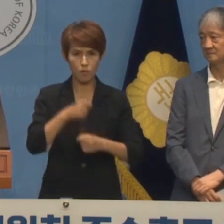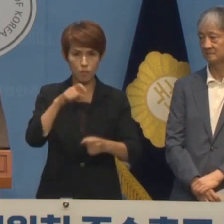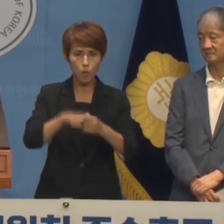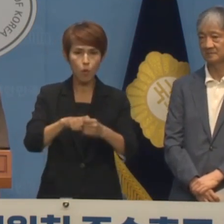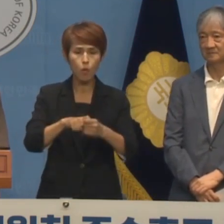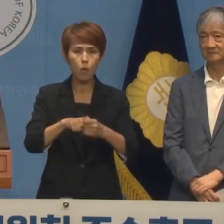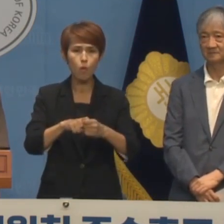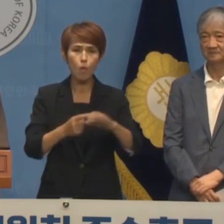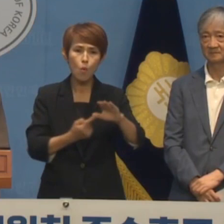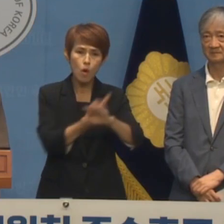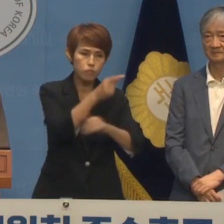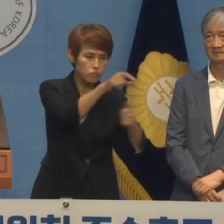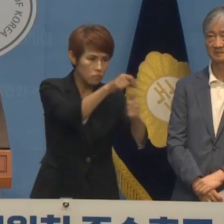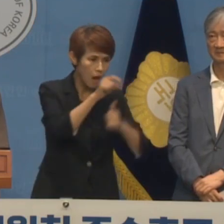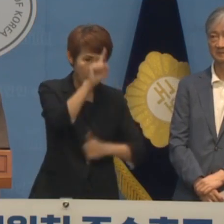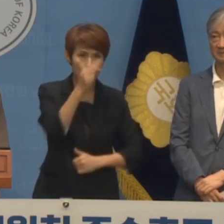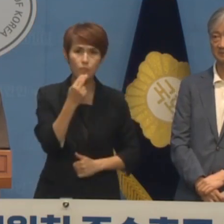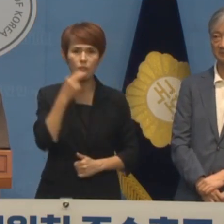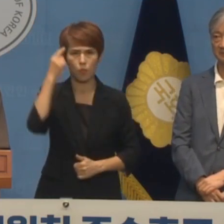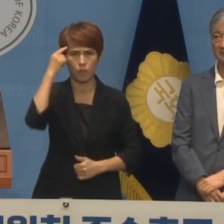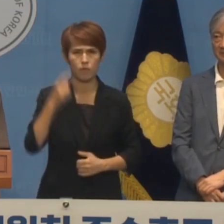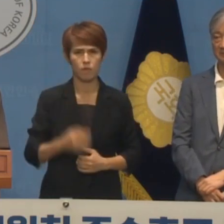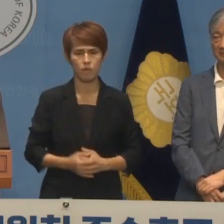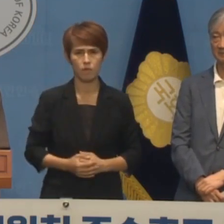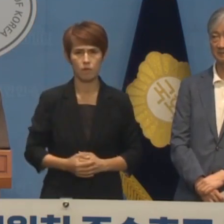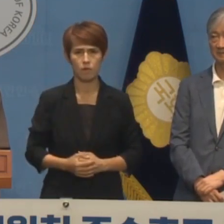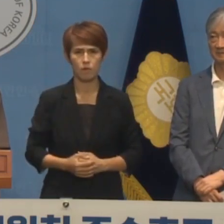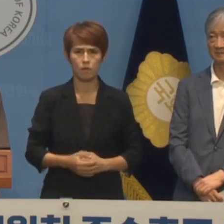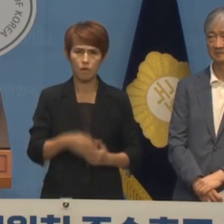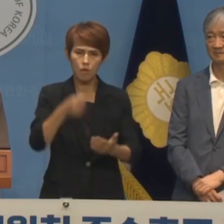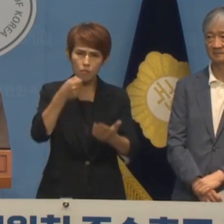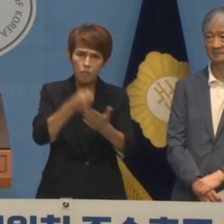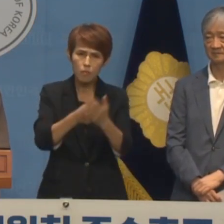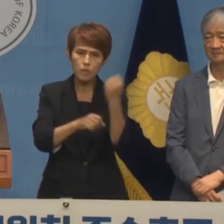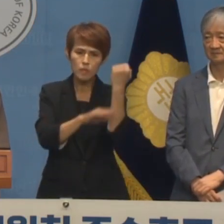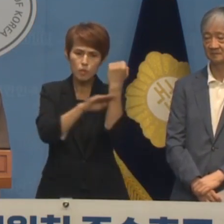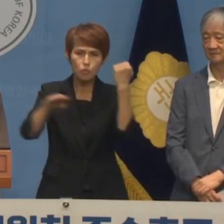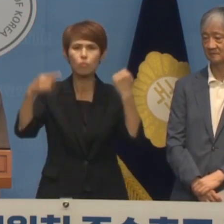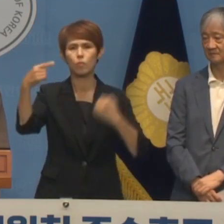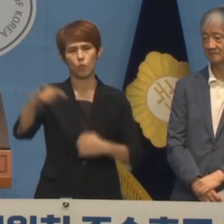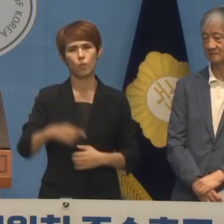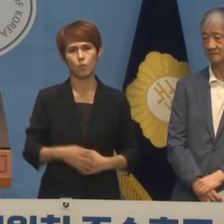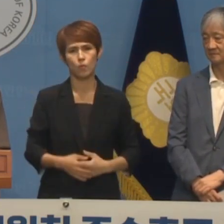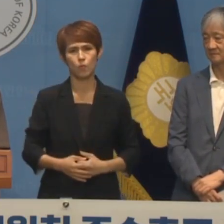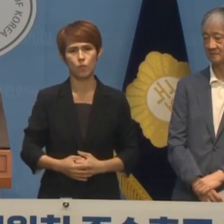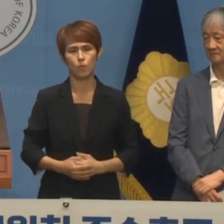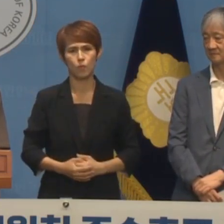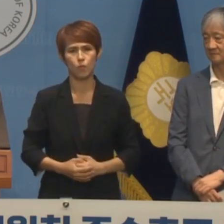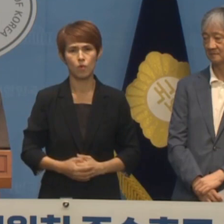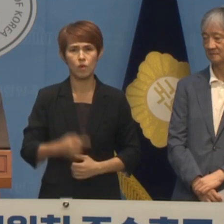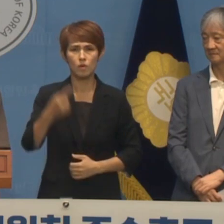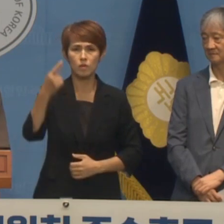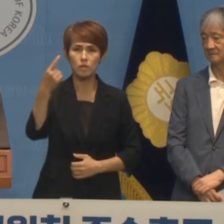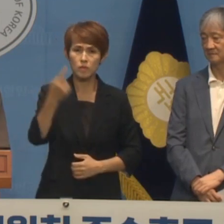위원은 왜 한 명도 포함되지 않는가요? 그 선정 기준은 무엇입니까?